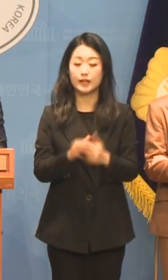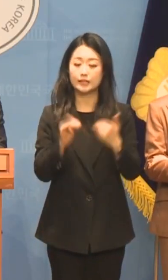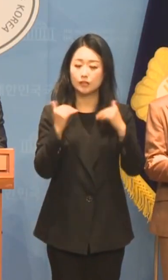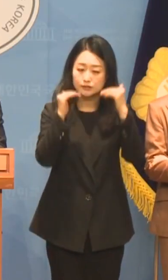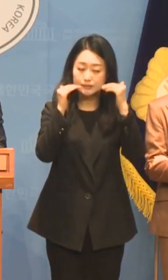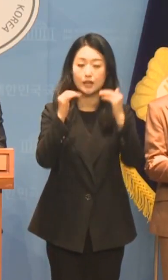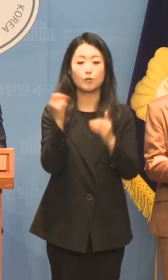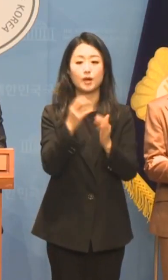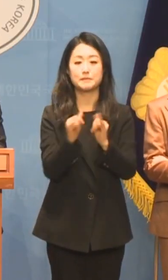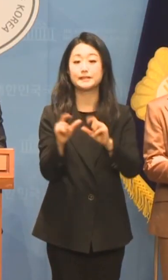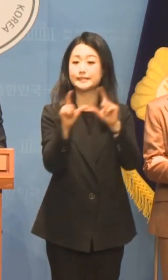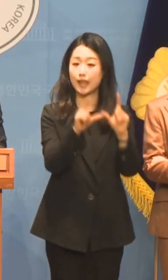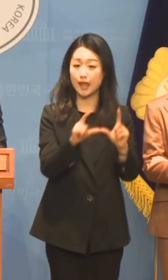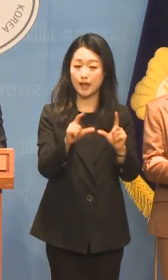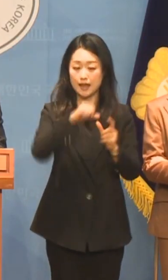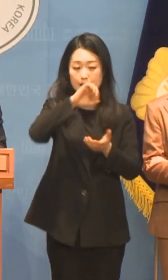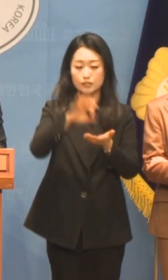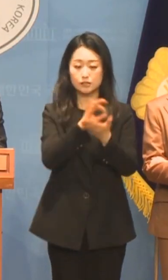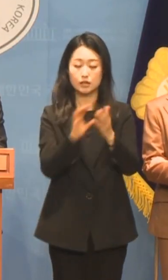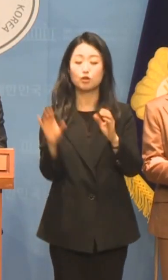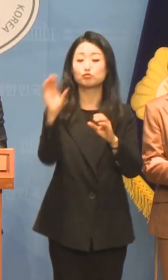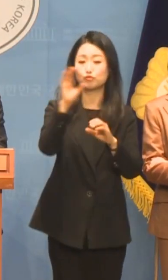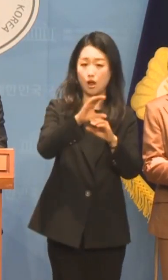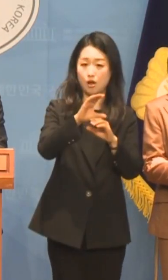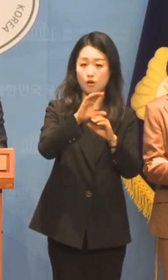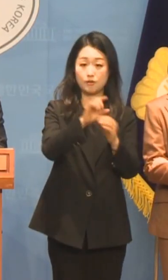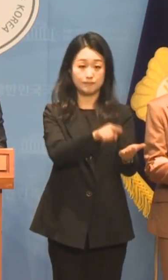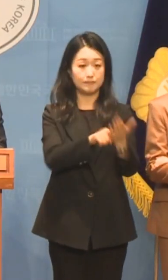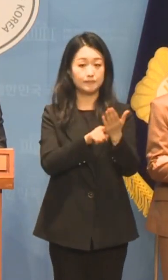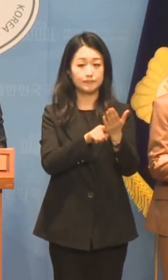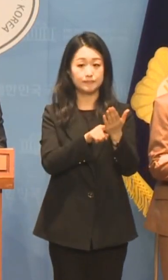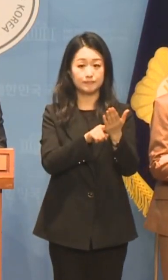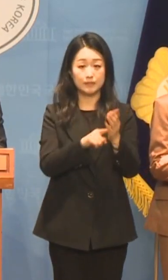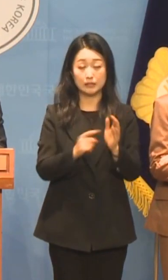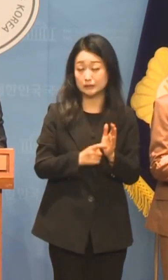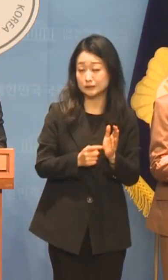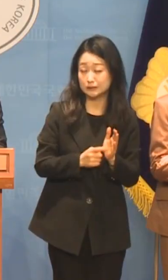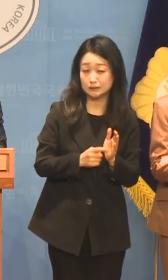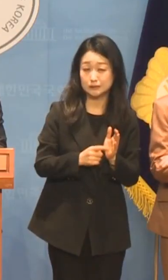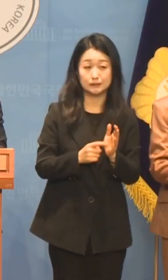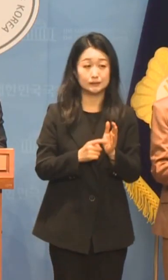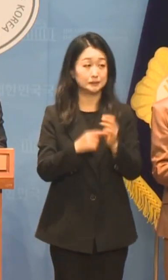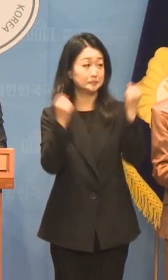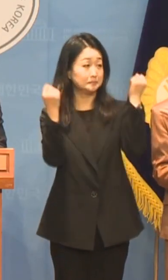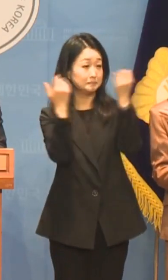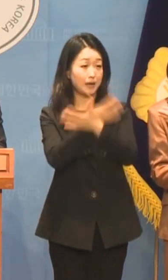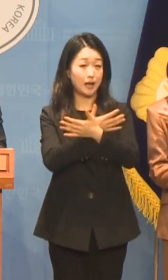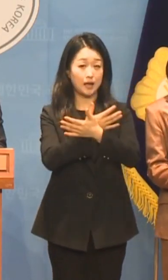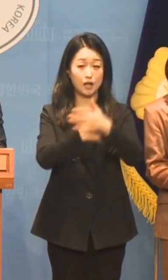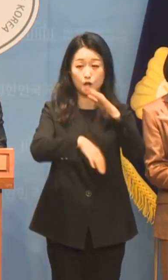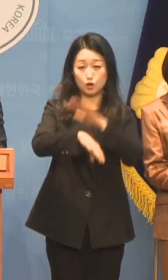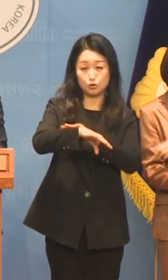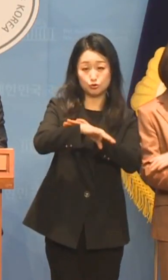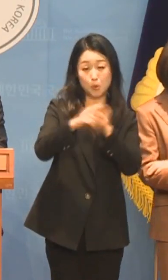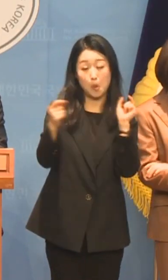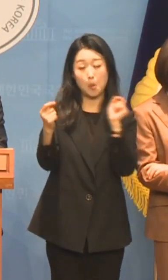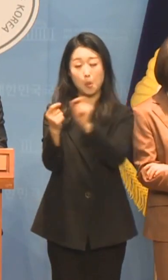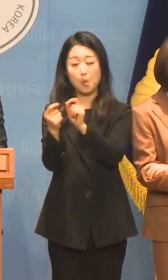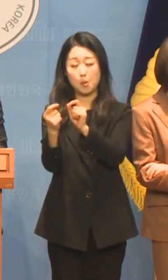성장과 민생, 추경을 얘기하며 급조된 의장 우클릭을 하고